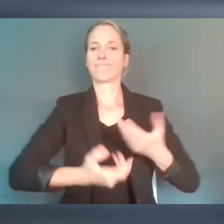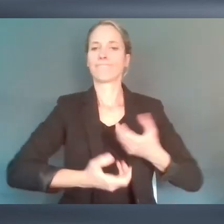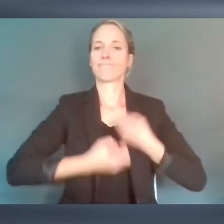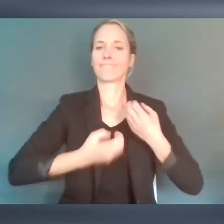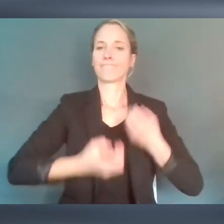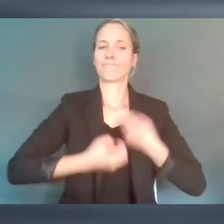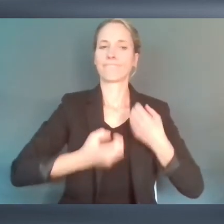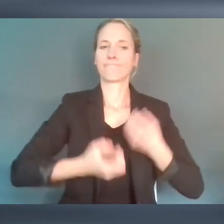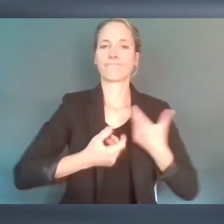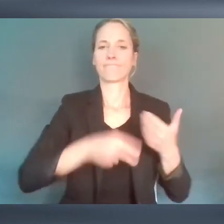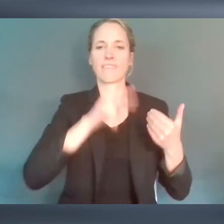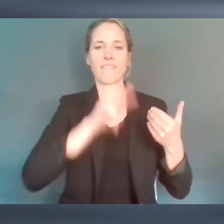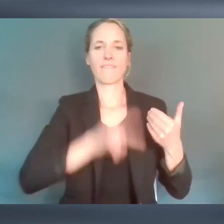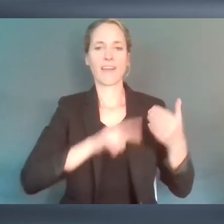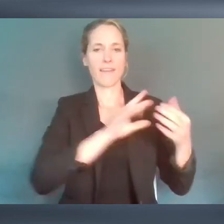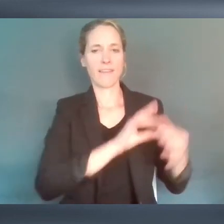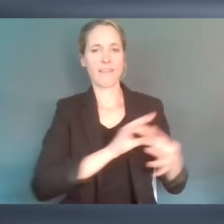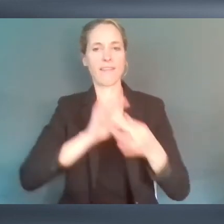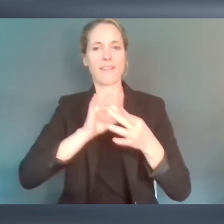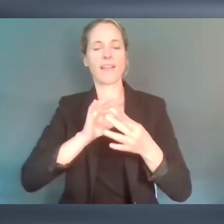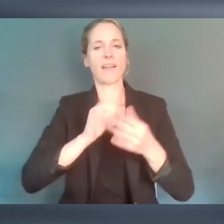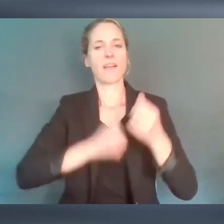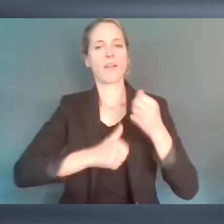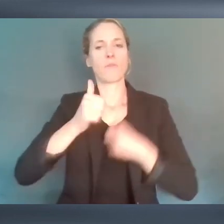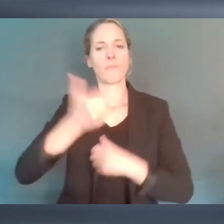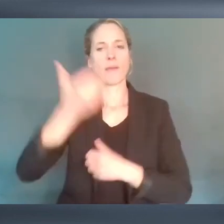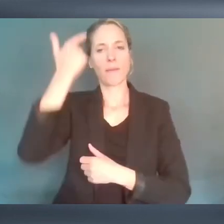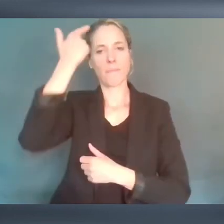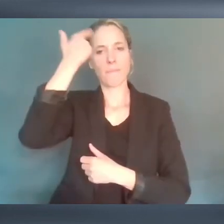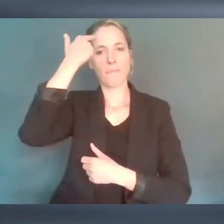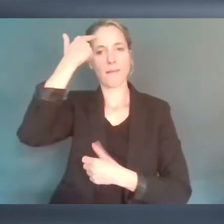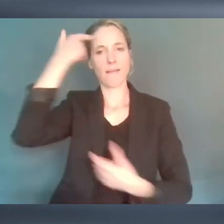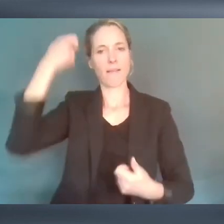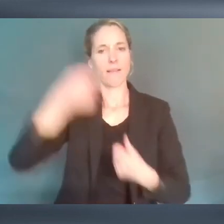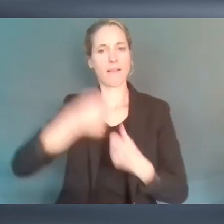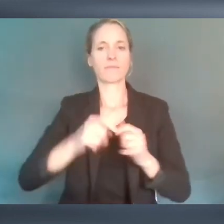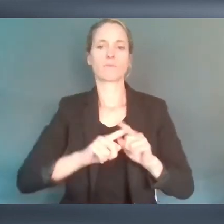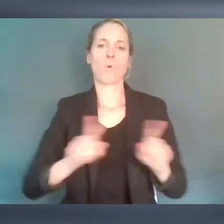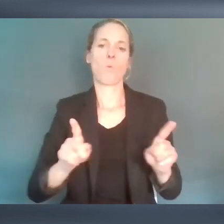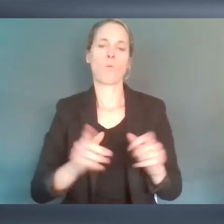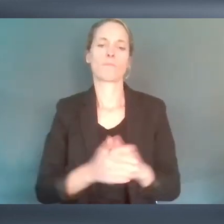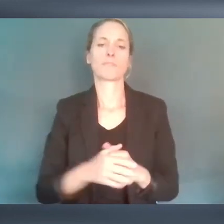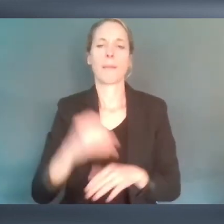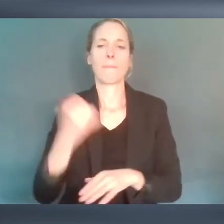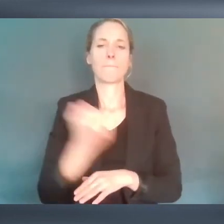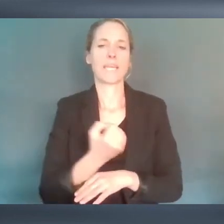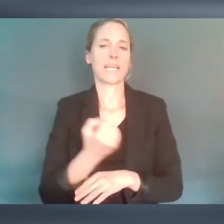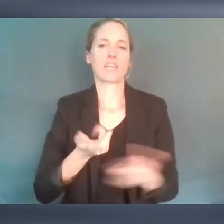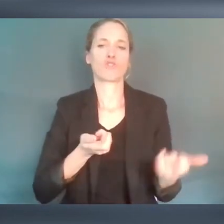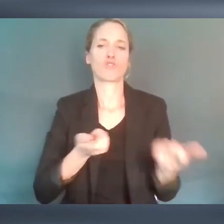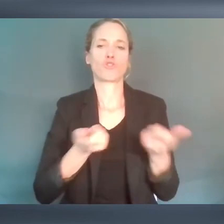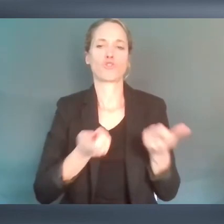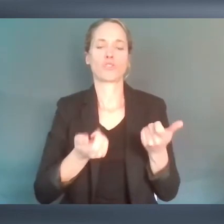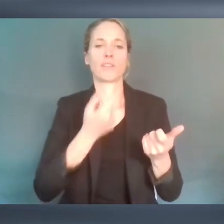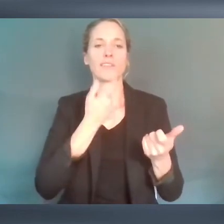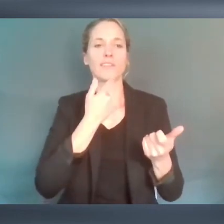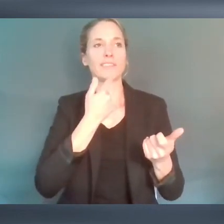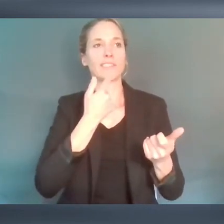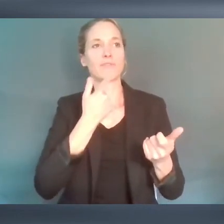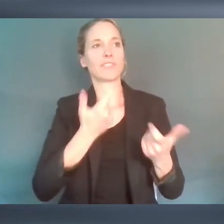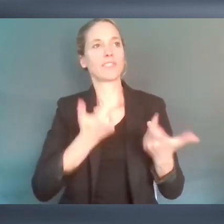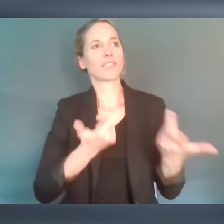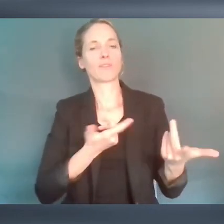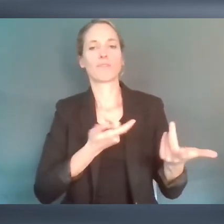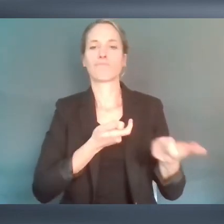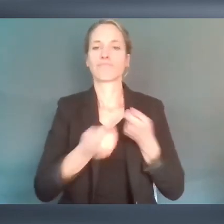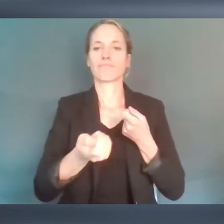manière de mal faire, c'est de vouloir être quelqu'un d'autre, quelqu'un qu'on n'est pas. On adhérera certainement dans une équipe